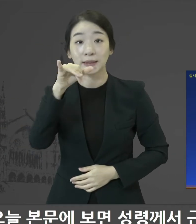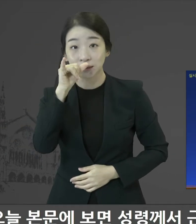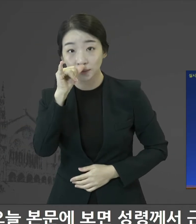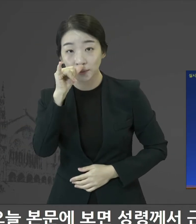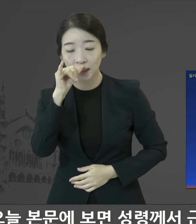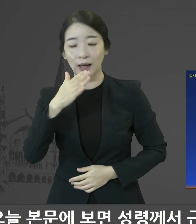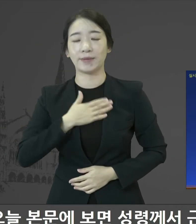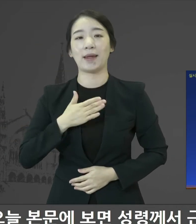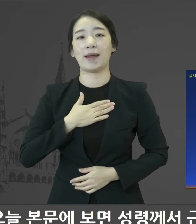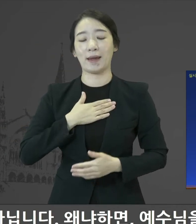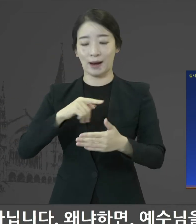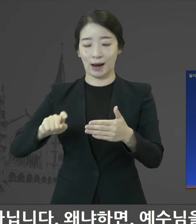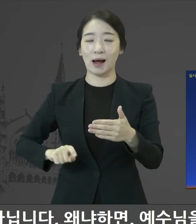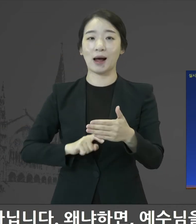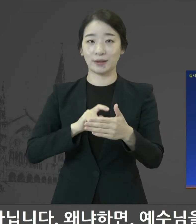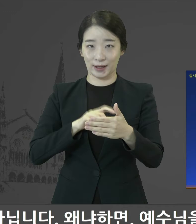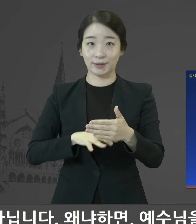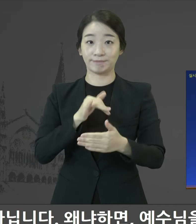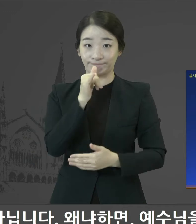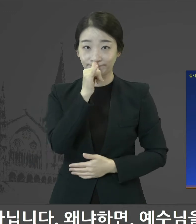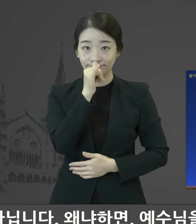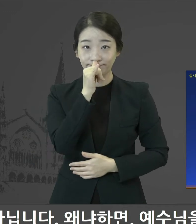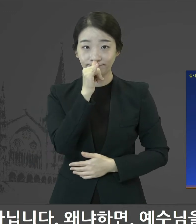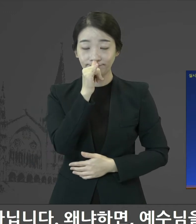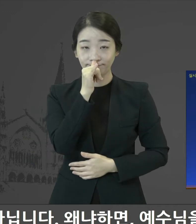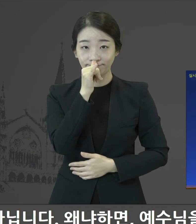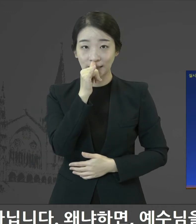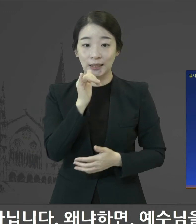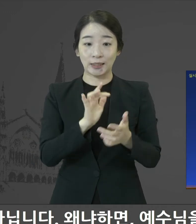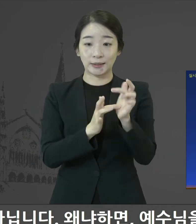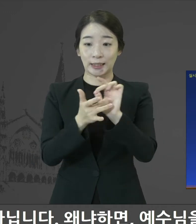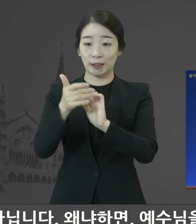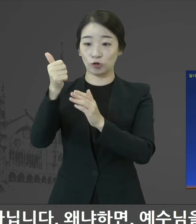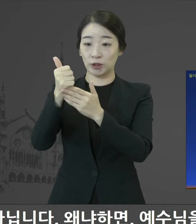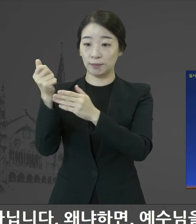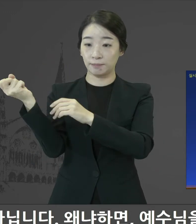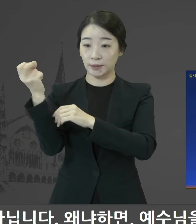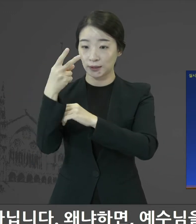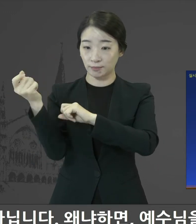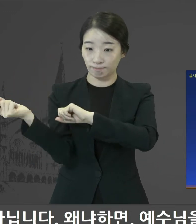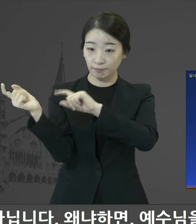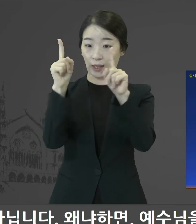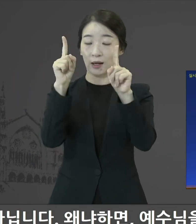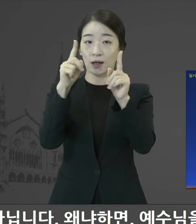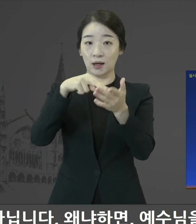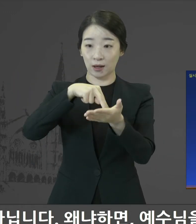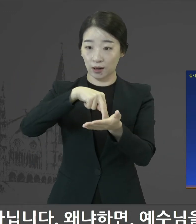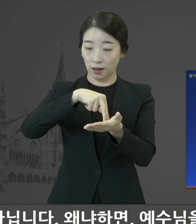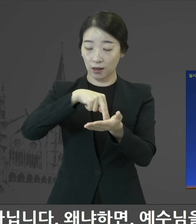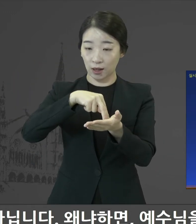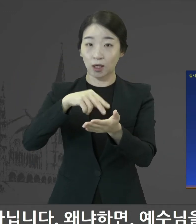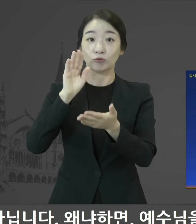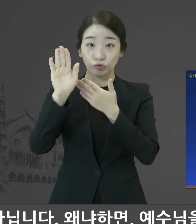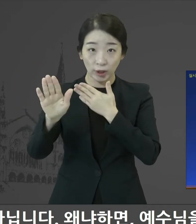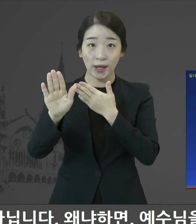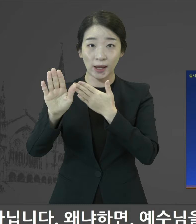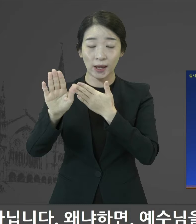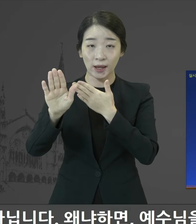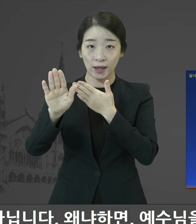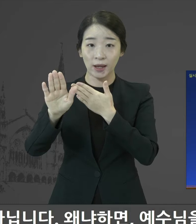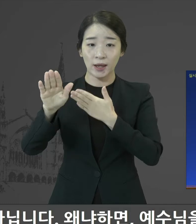우리 가운데 계시는 거죠. 특별히 예수님 부활하신 이후에 우리에게 오신 성령님은